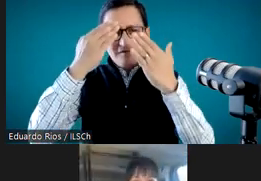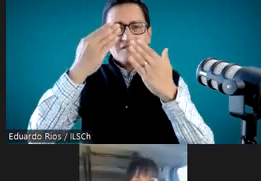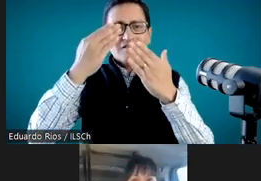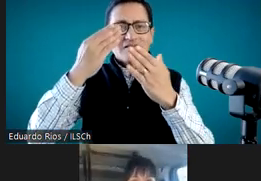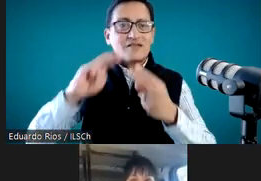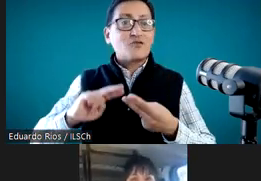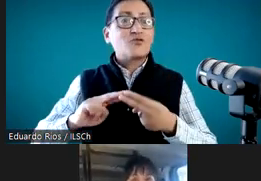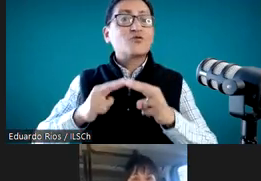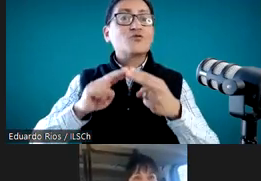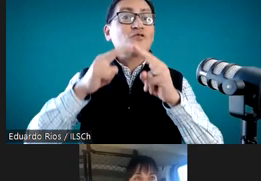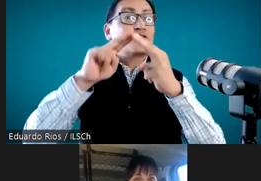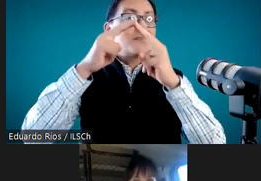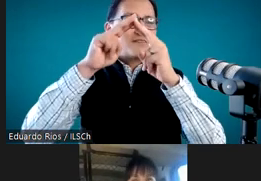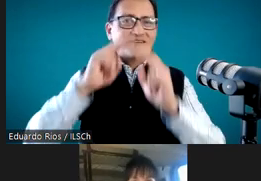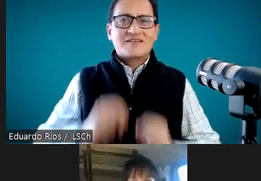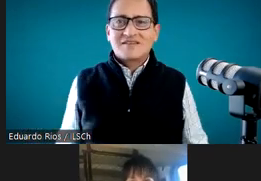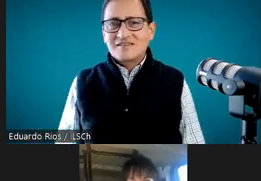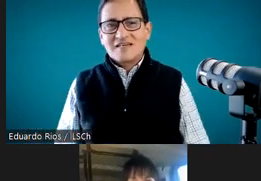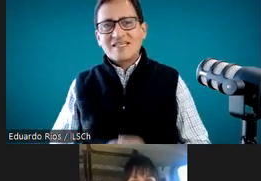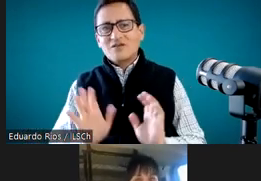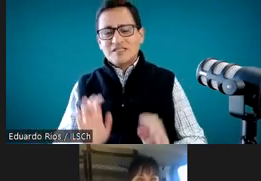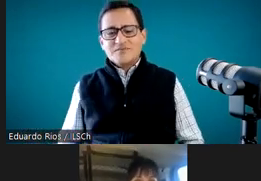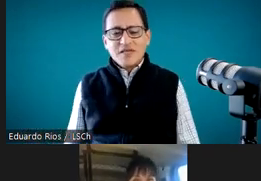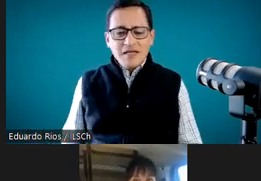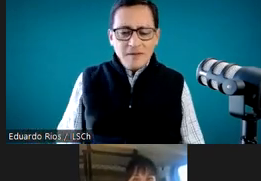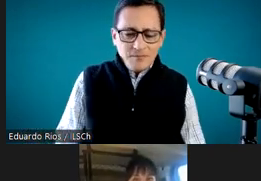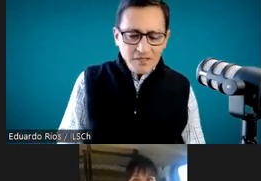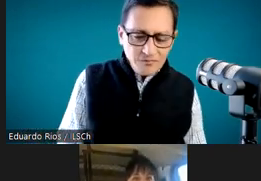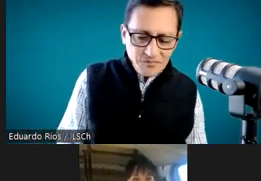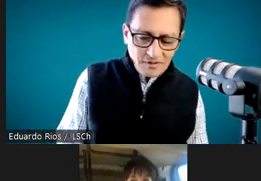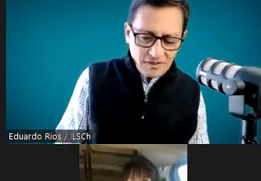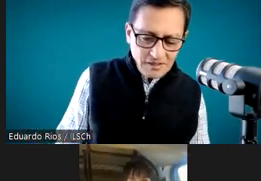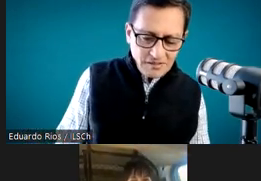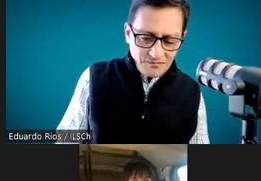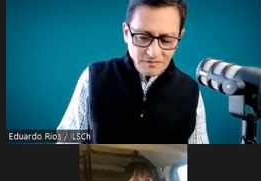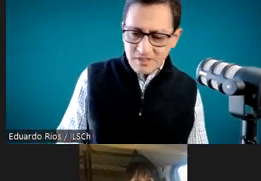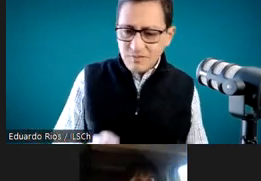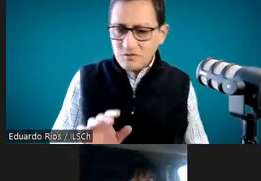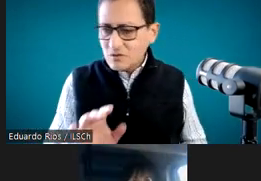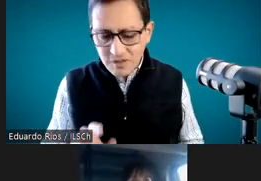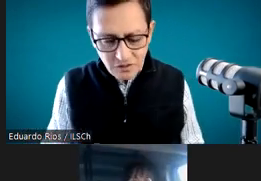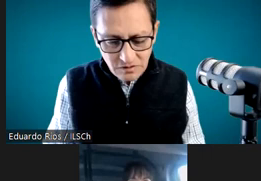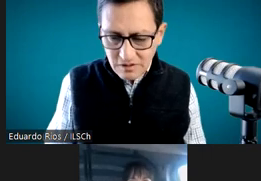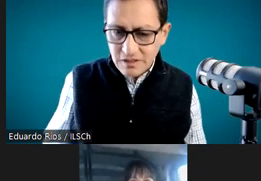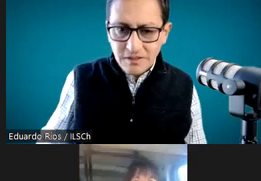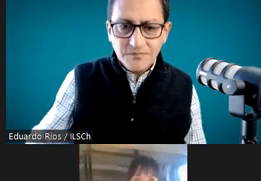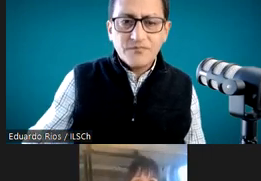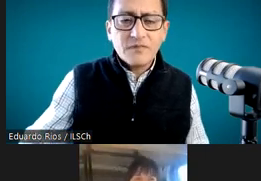psicólogo, construcción. Altas cositas. Pero, denme un